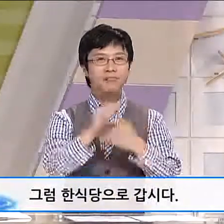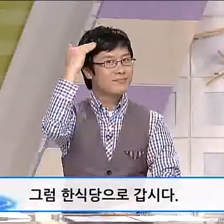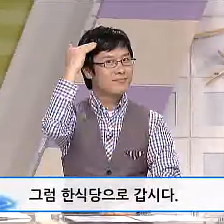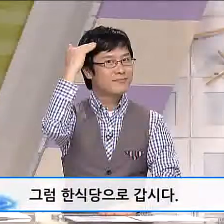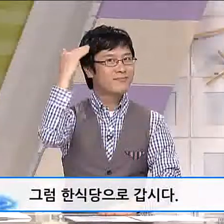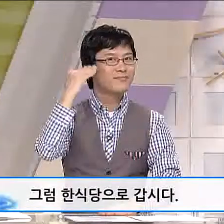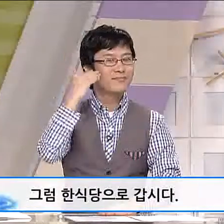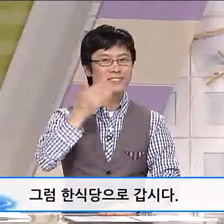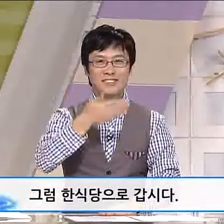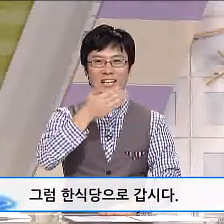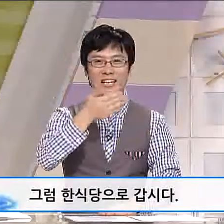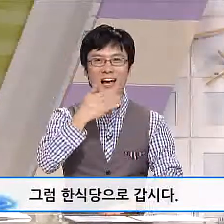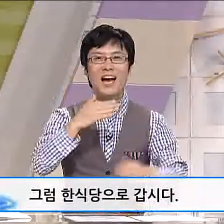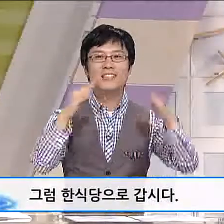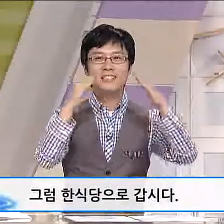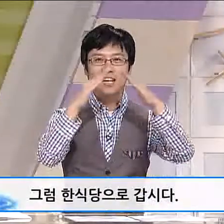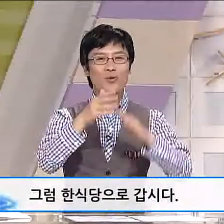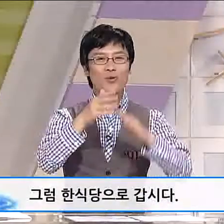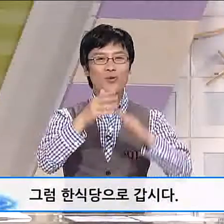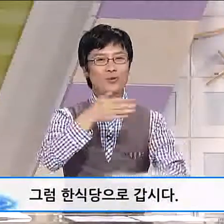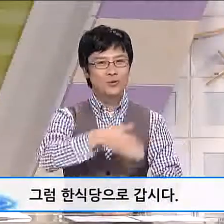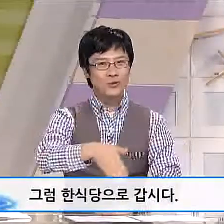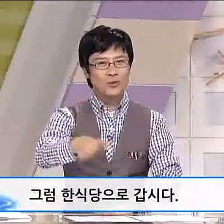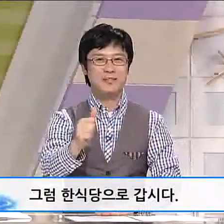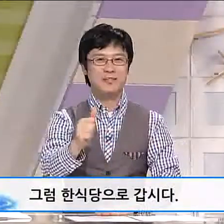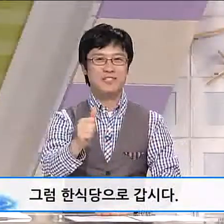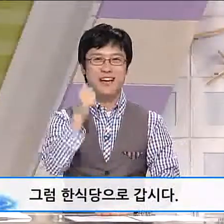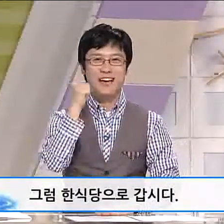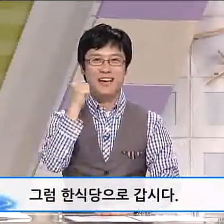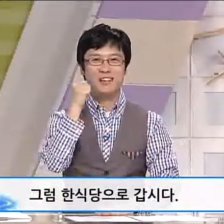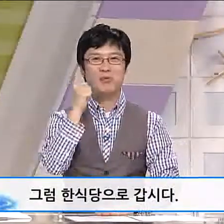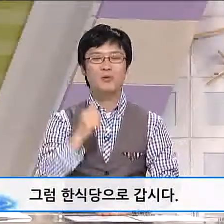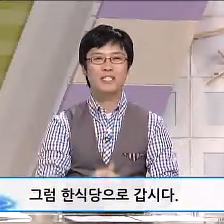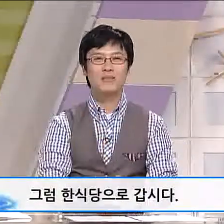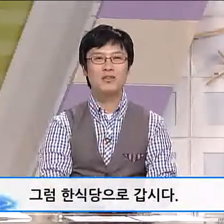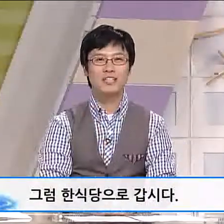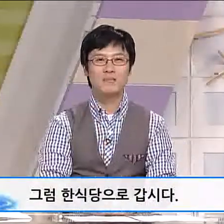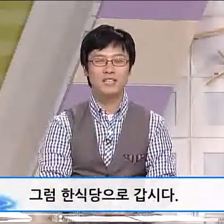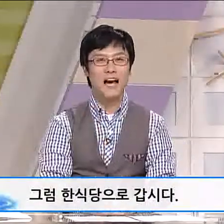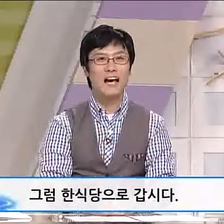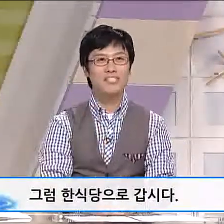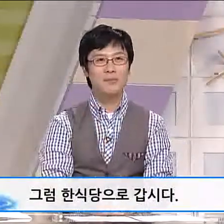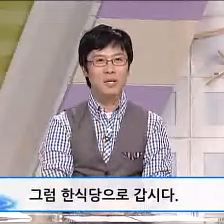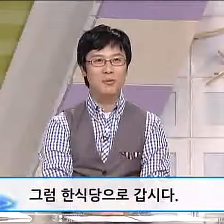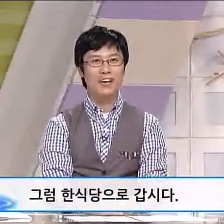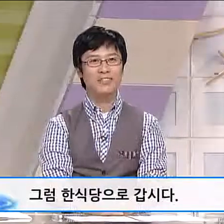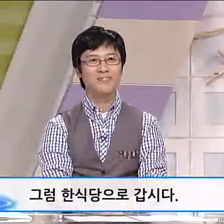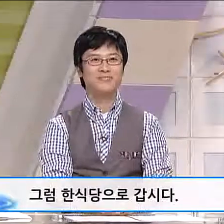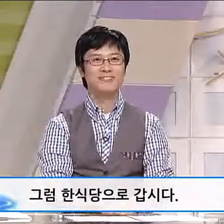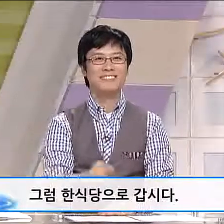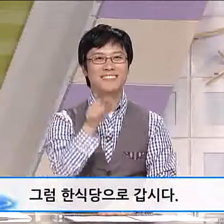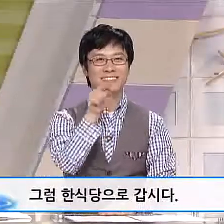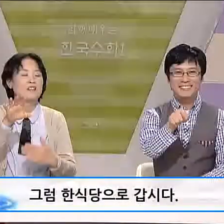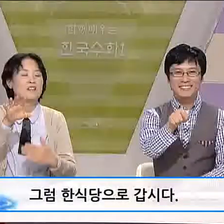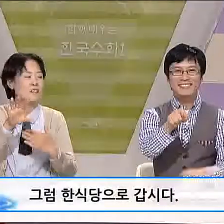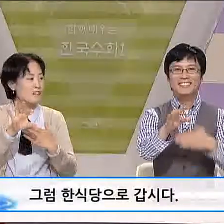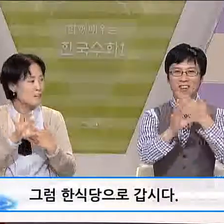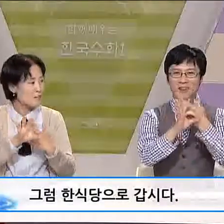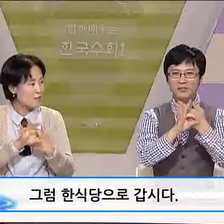한식당으로 갑시다. 이렇게 표현하시면 되겠습니다. 다 같이 한번 해볼까요? 그럼